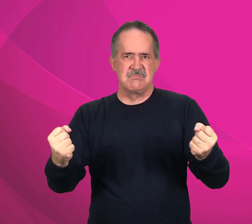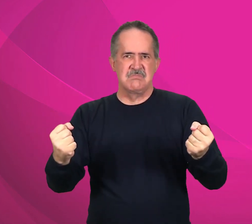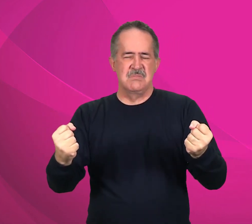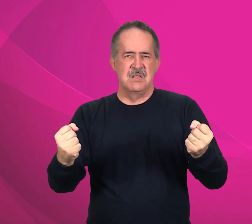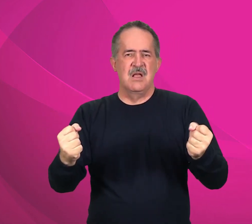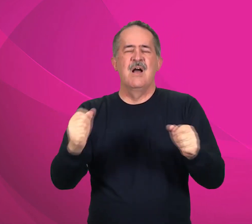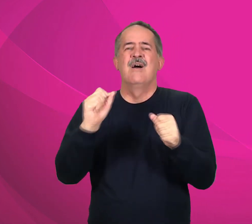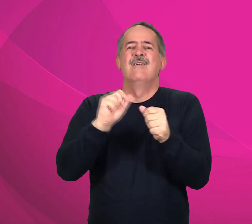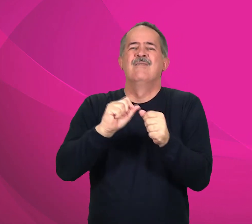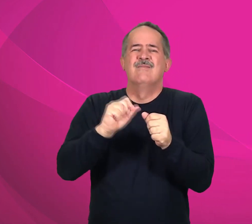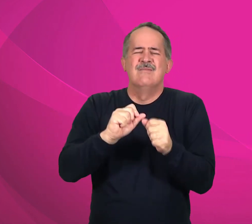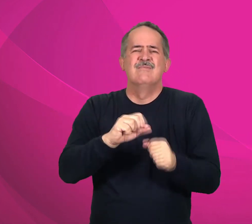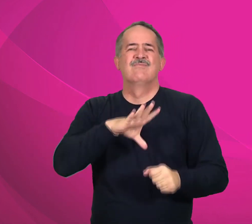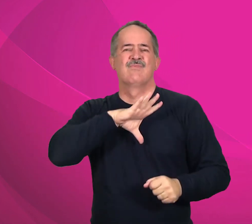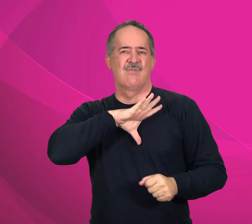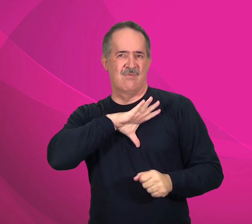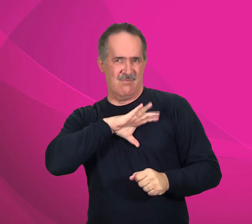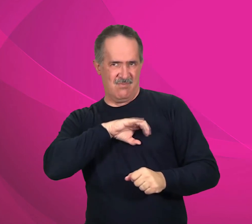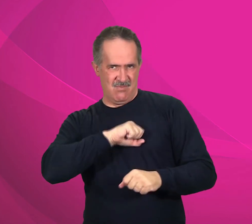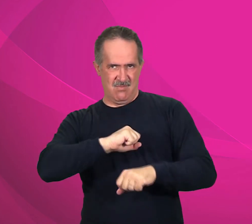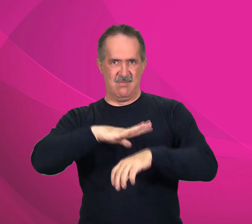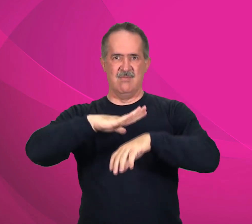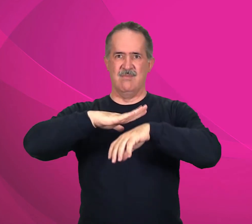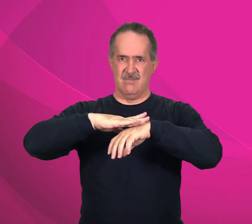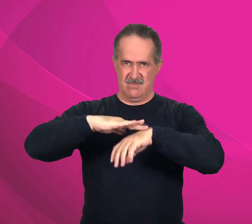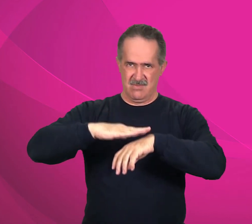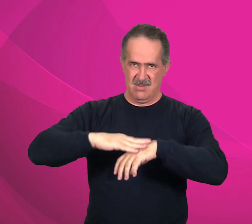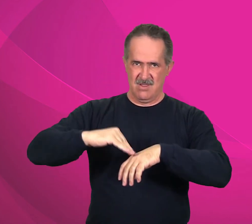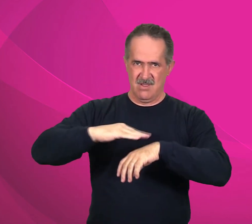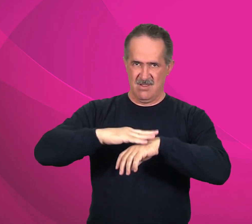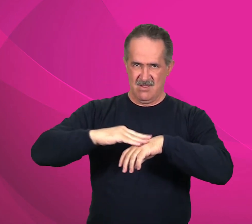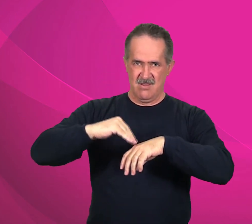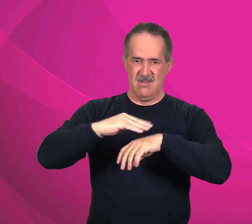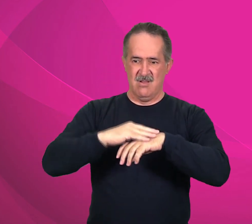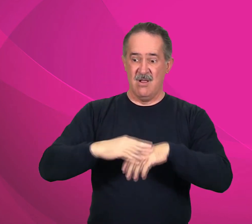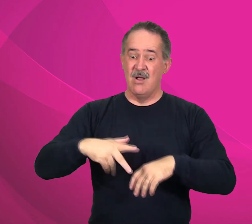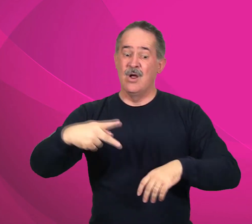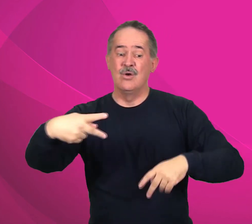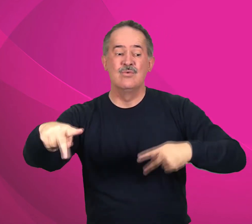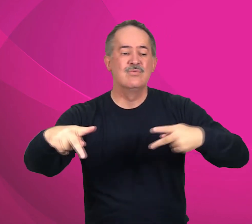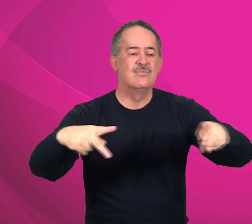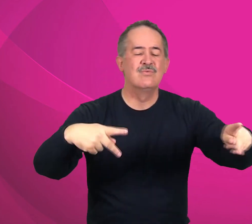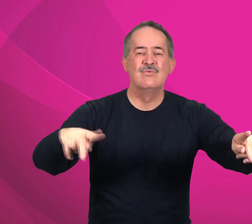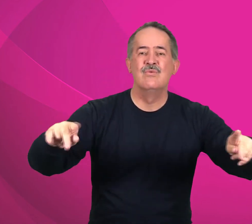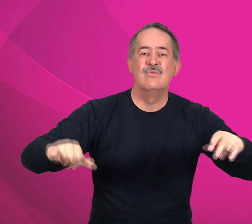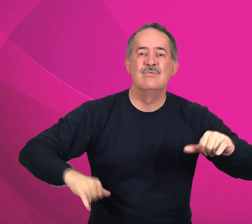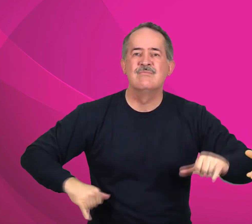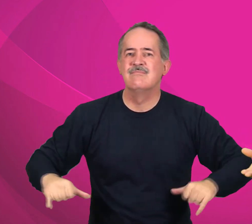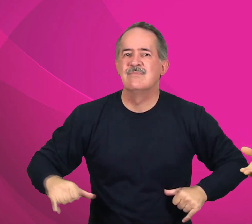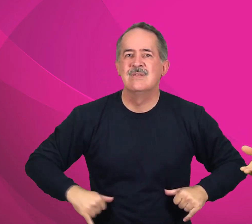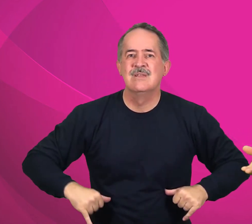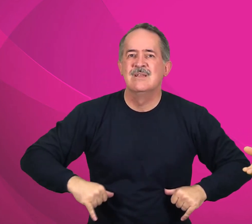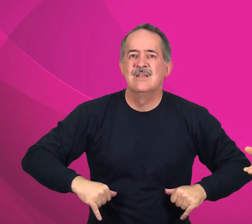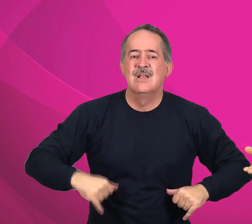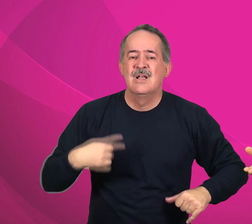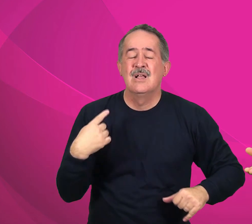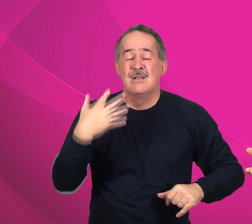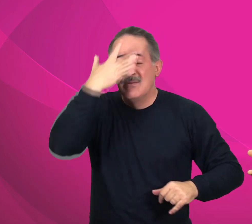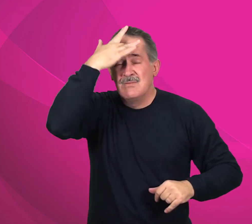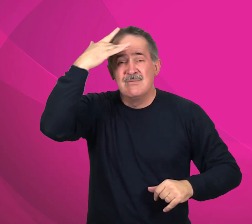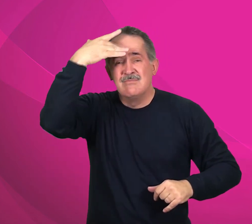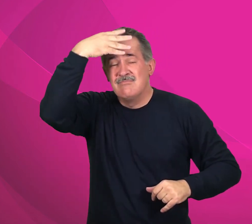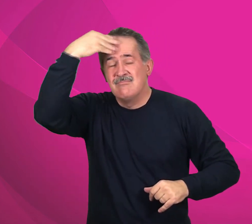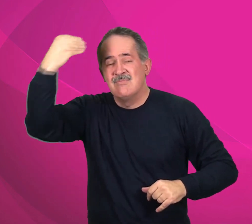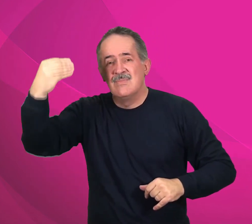isso faz com que o amor ea fraternidade para com os sofredores fique esquecido